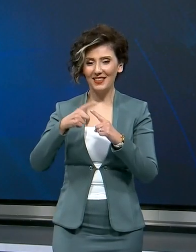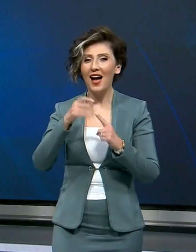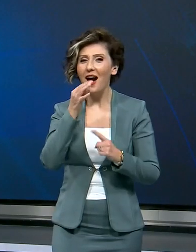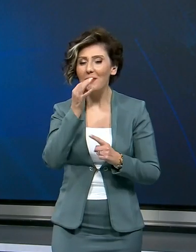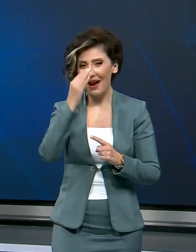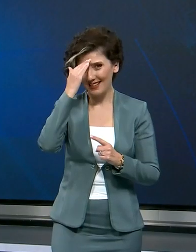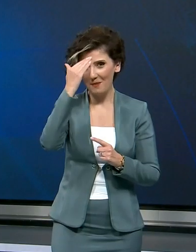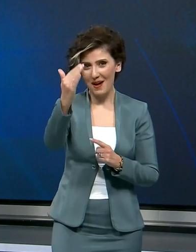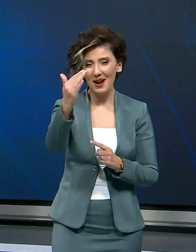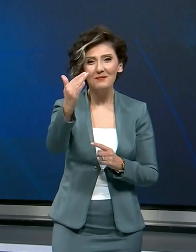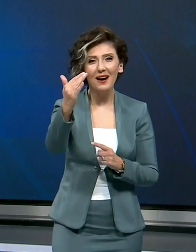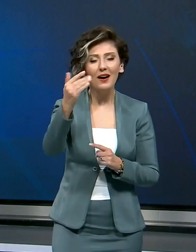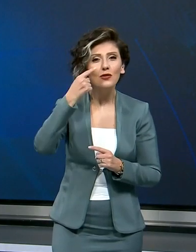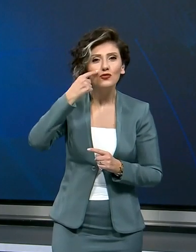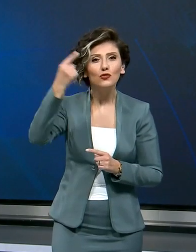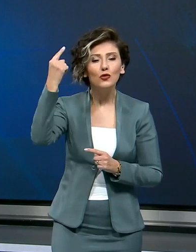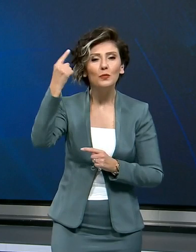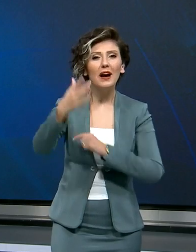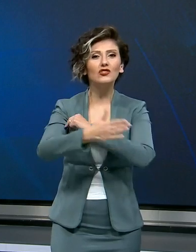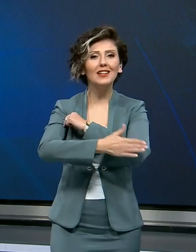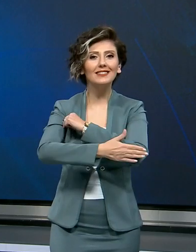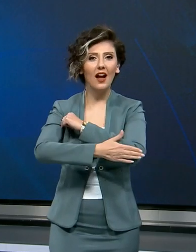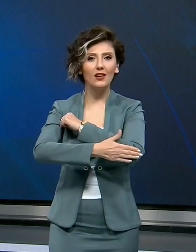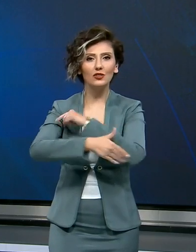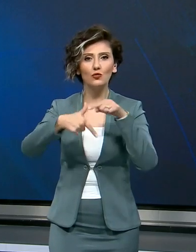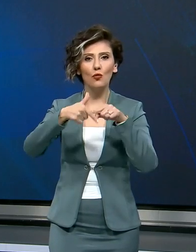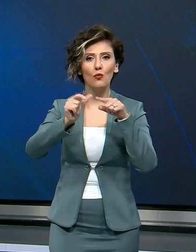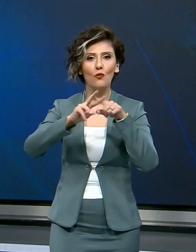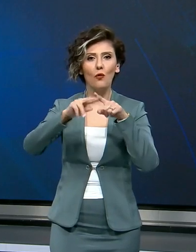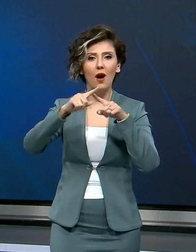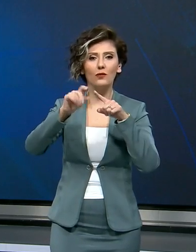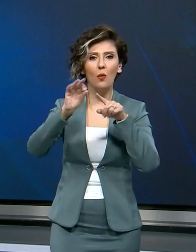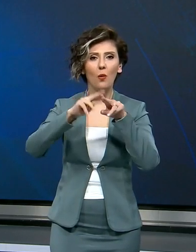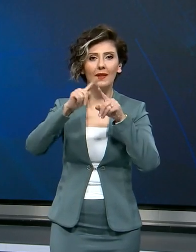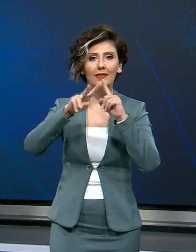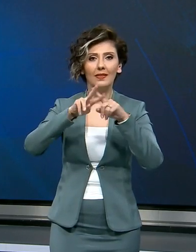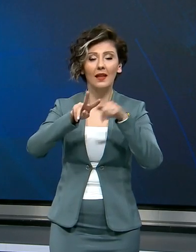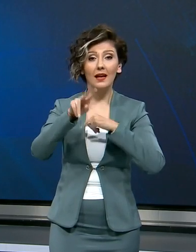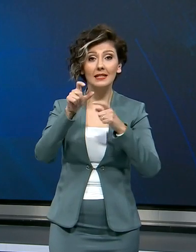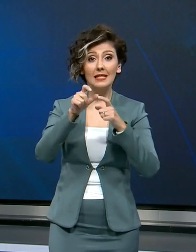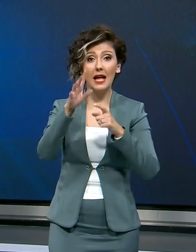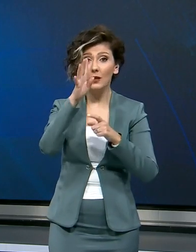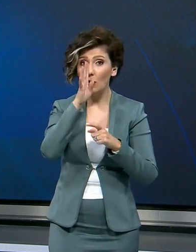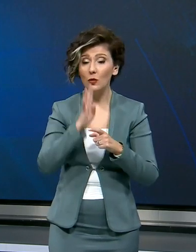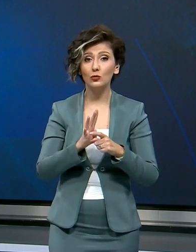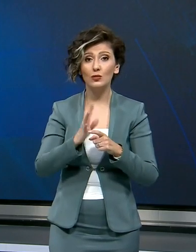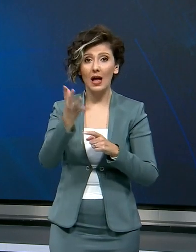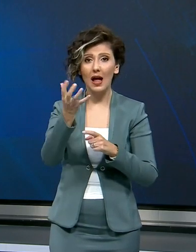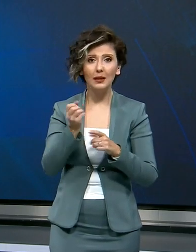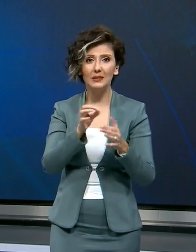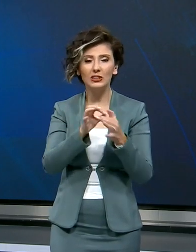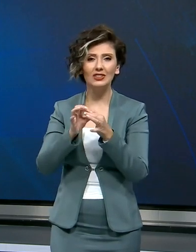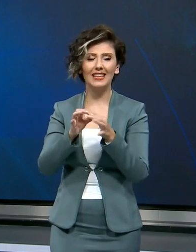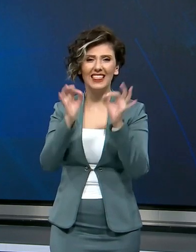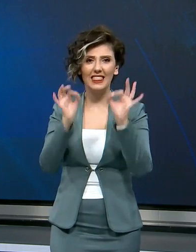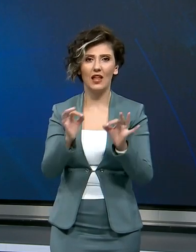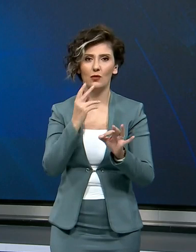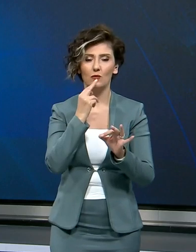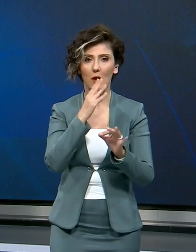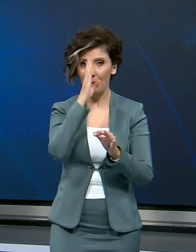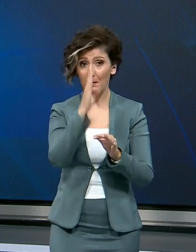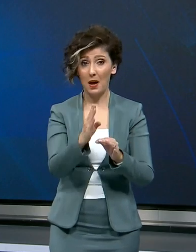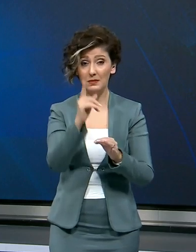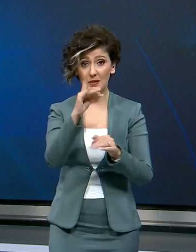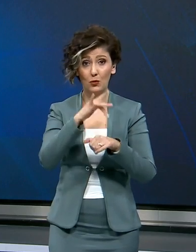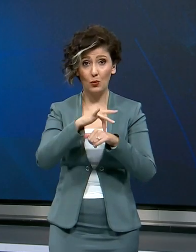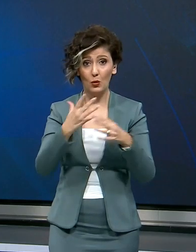TRT Haber'den merhaba. Cumhurbaşkanı Yardımcısı Fuat Oktay, S-400 alımlarına ilişkin net konuştu.